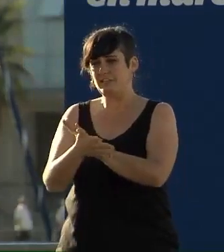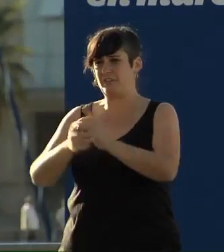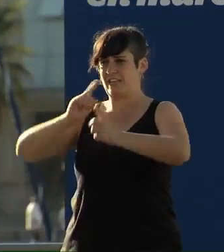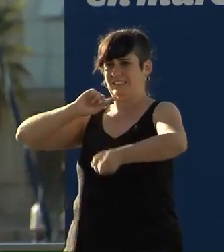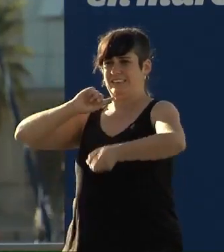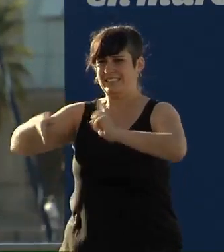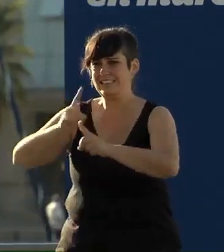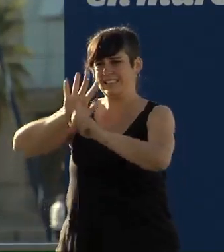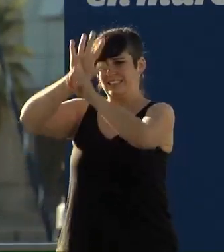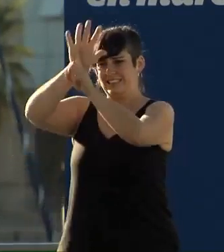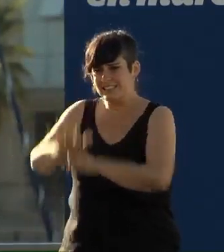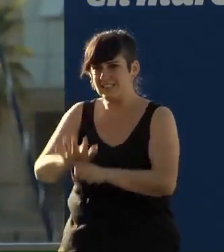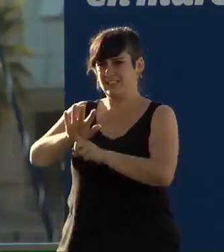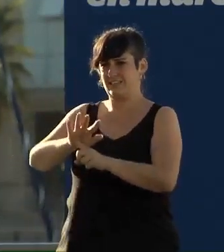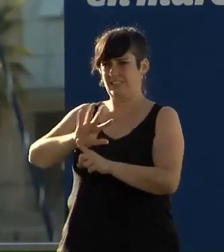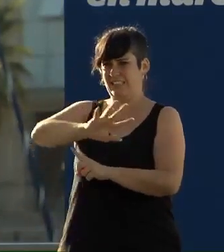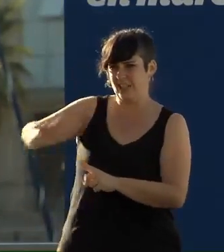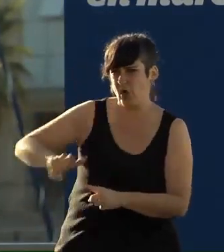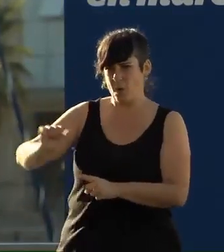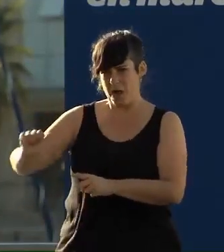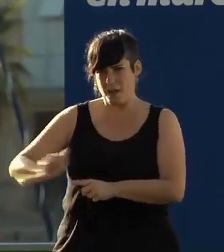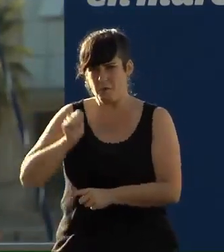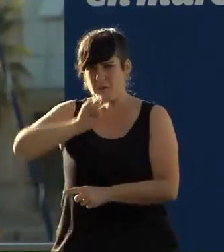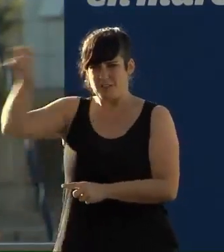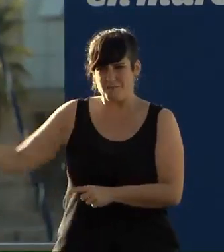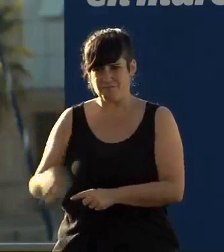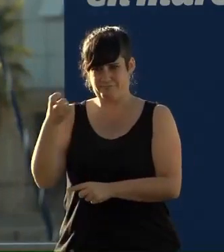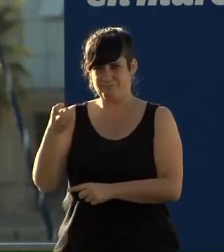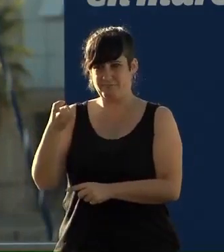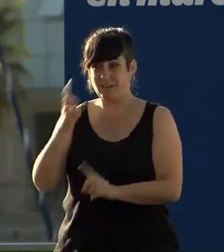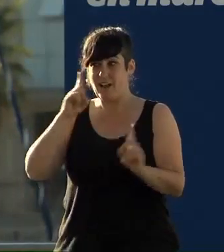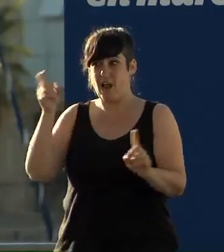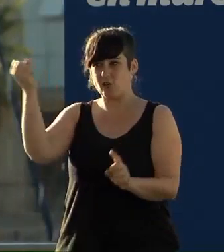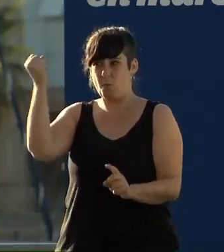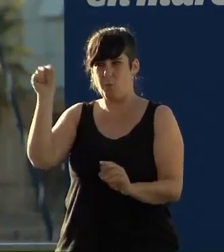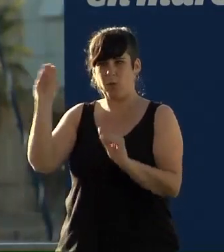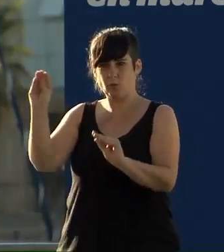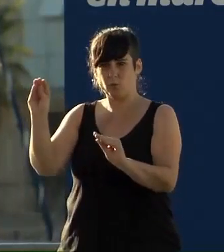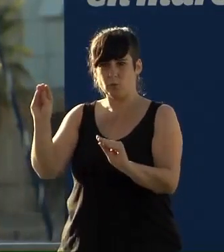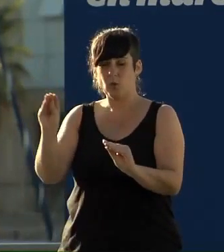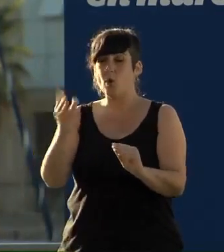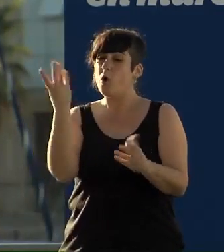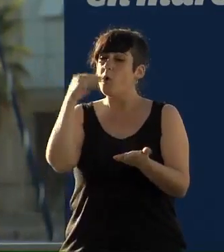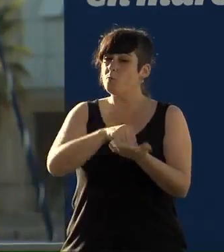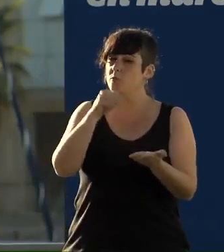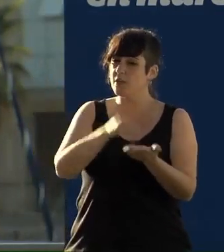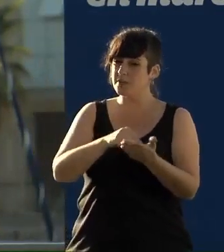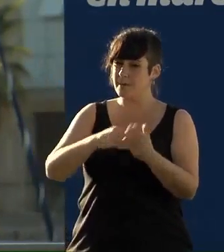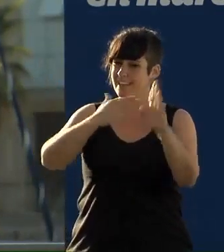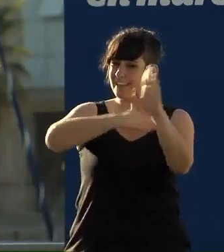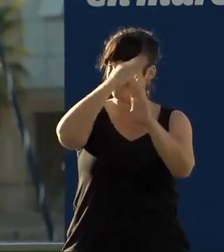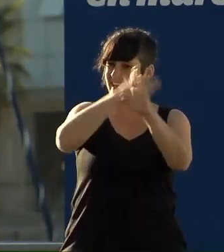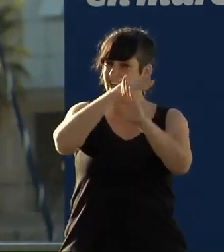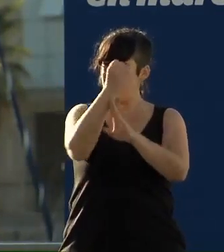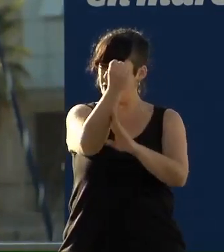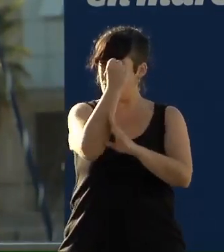e asoballa e explotadora e expoliadora. Moitas veces as clases dominantes nacionalistas de dentro dunha nación esmagan